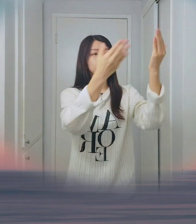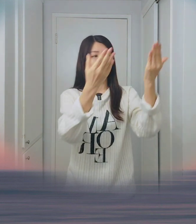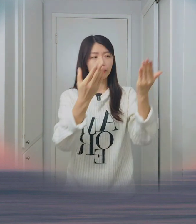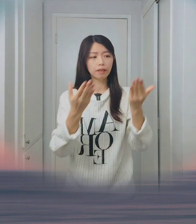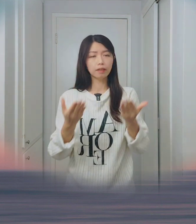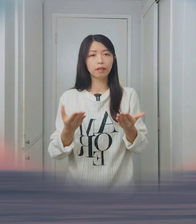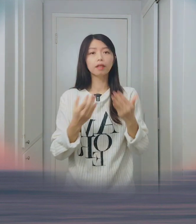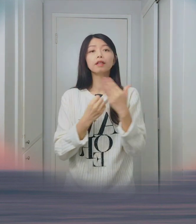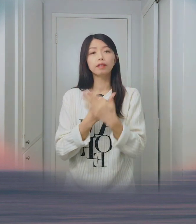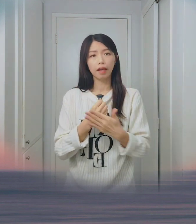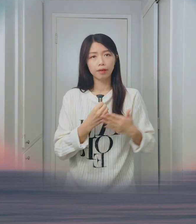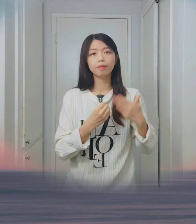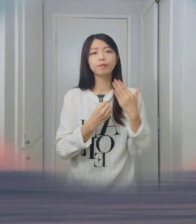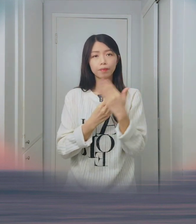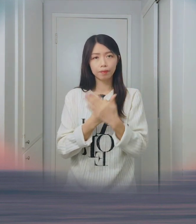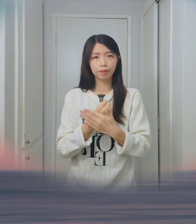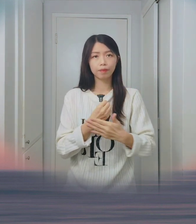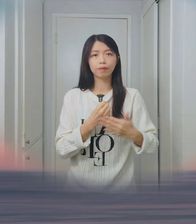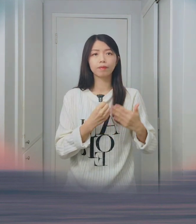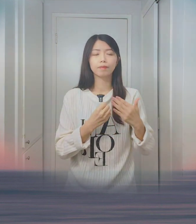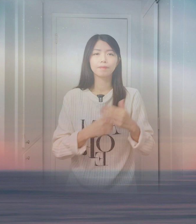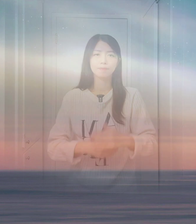주님께 받은 은혜.